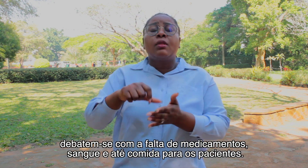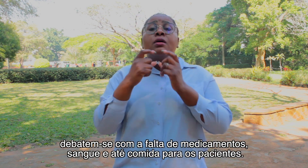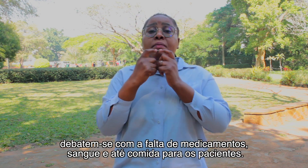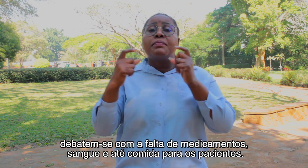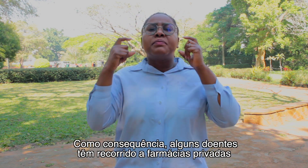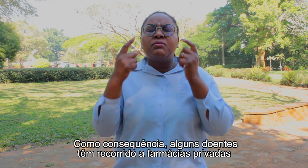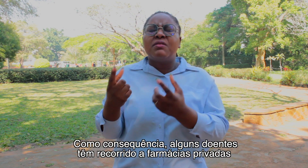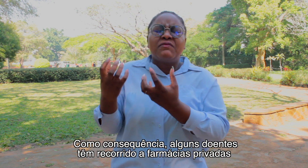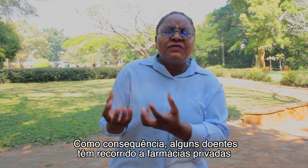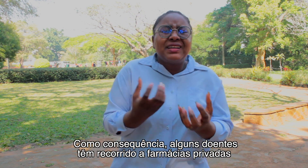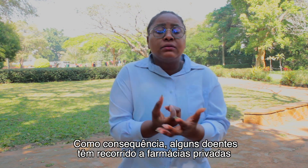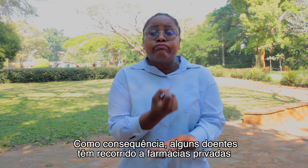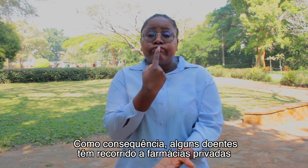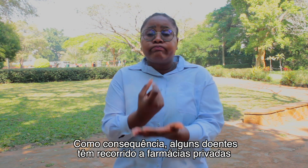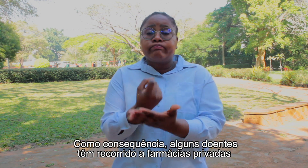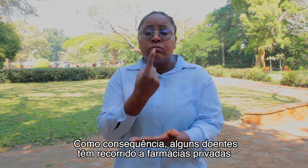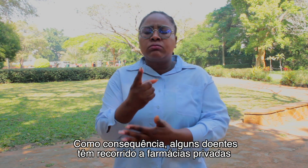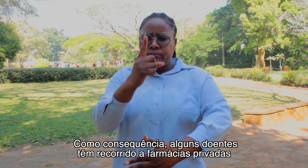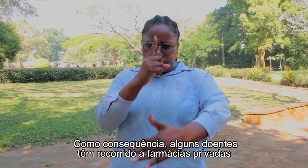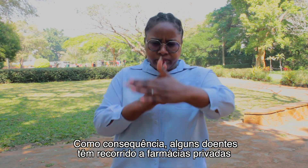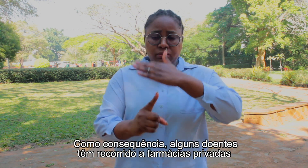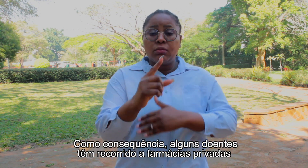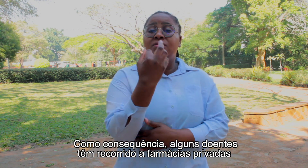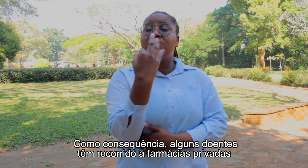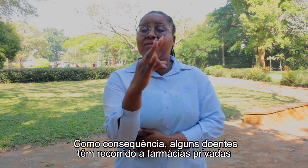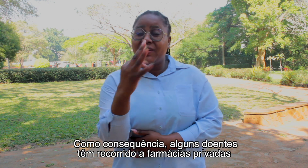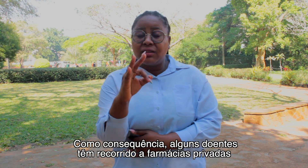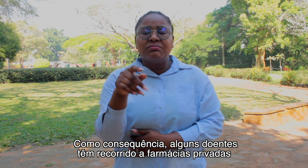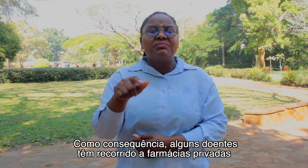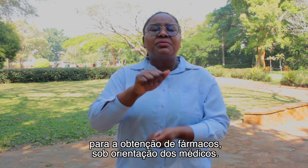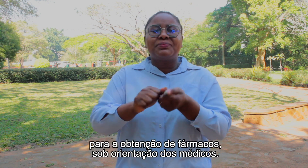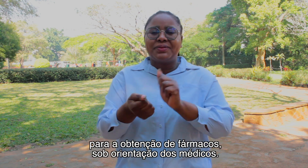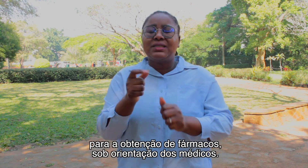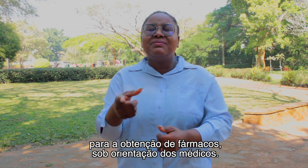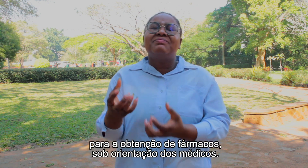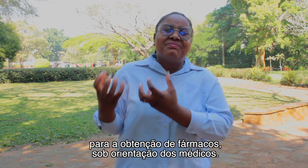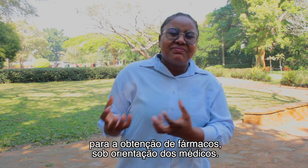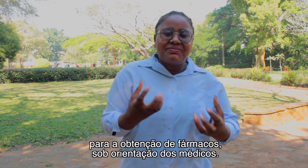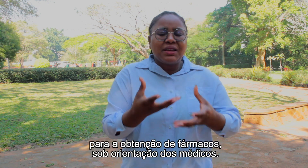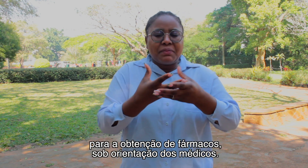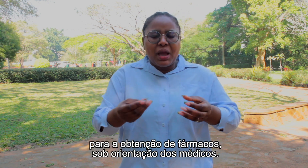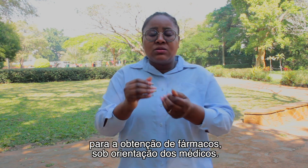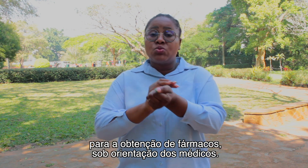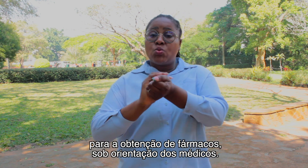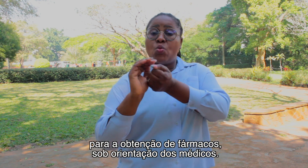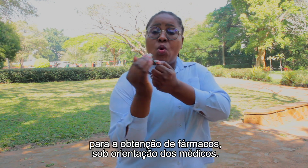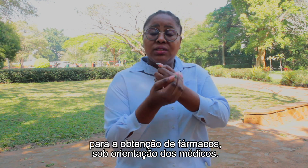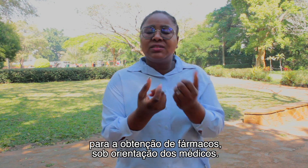pacientes. Como consequência, alguns doentes têm recorrido a farmácias privadas para a obtenção de fármacos sob orientação dos médicos.